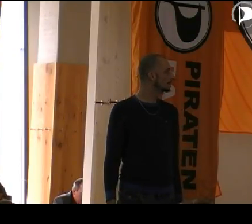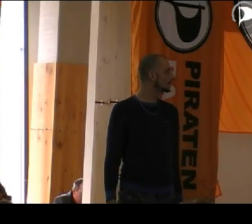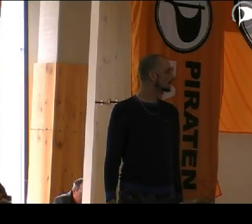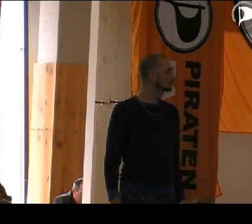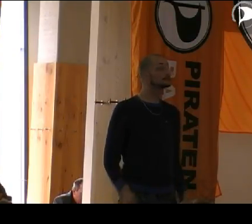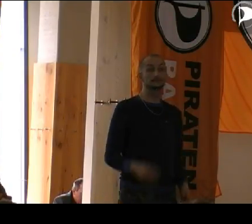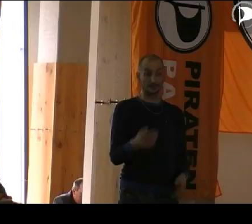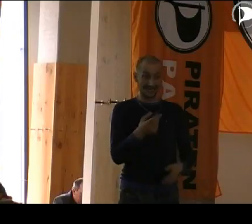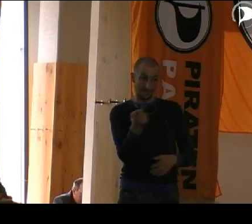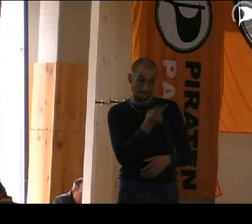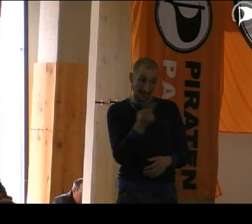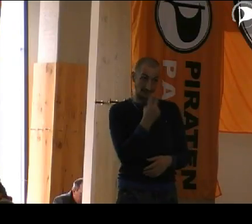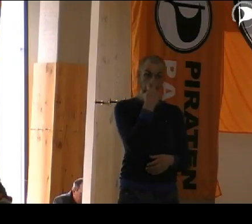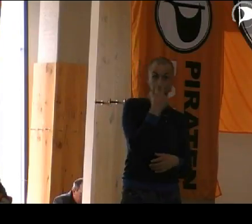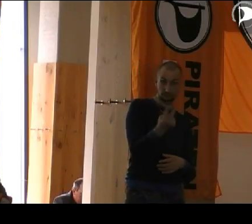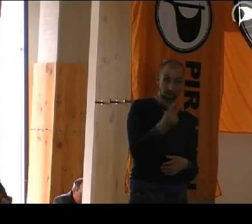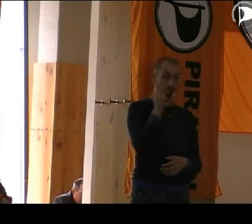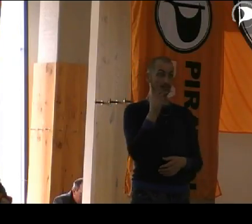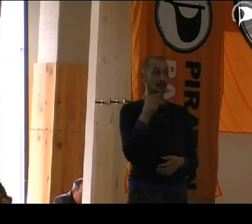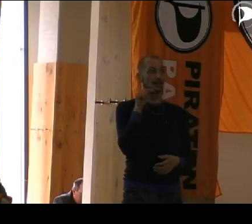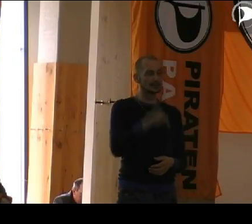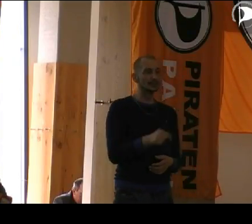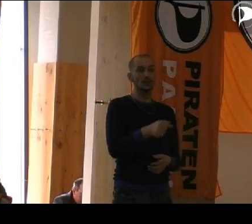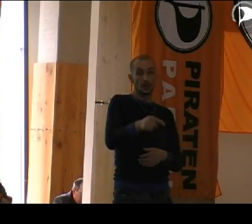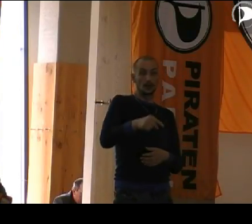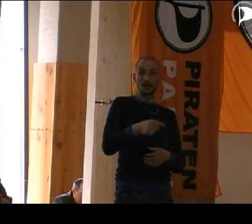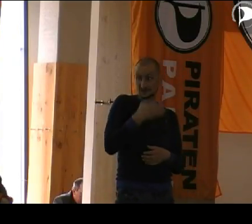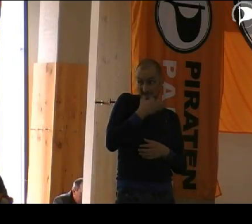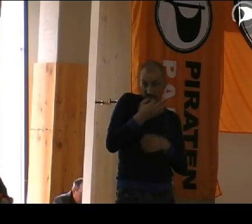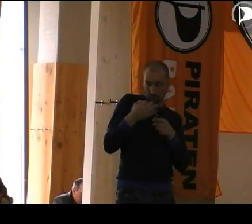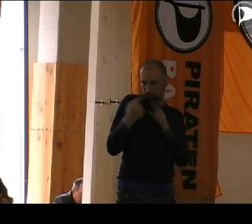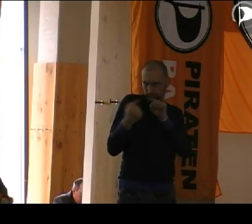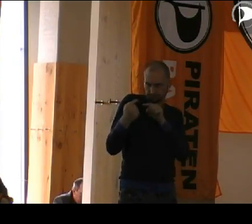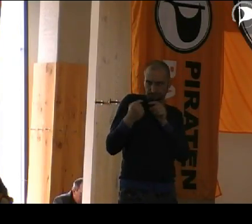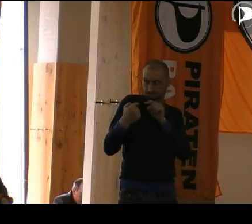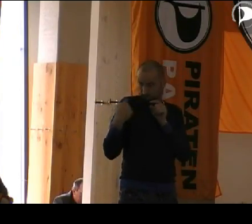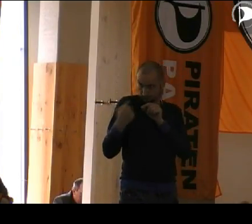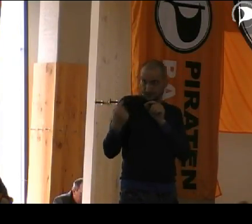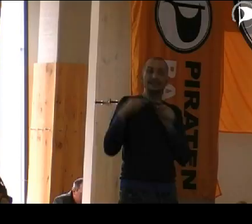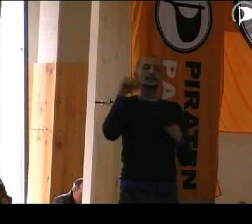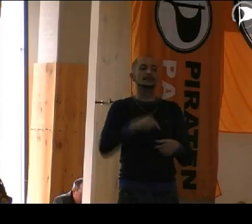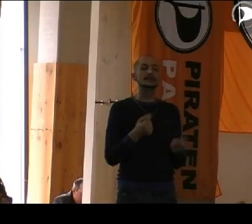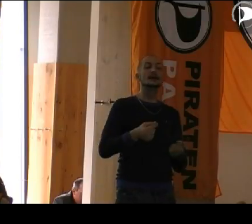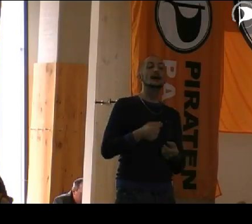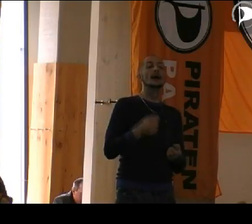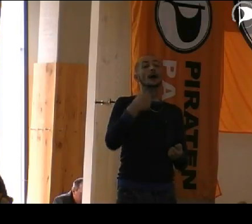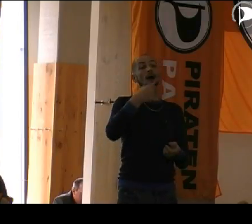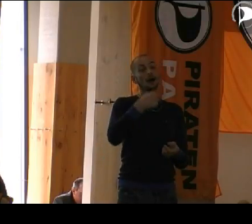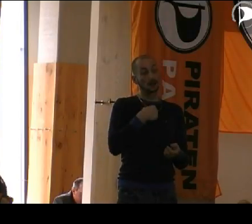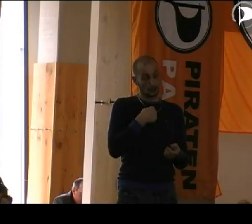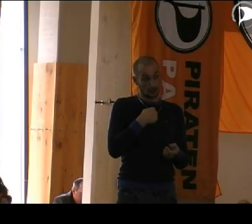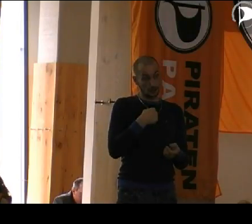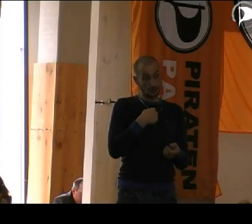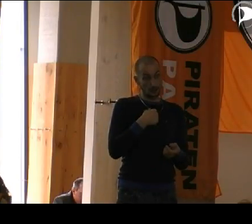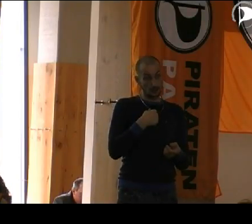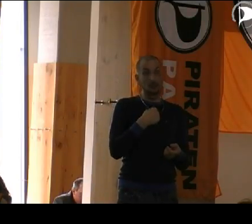genau angeschaut und erklärt es ist grundsätzlich absolut nicht dass wir festlegen ansonsten gilt es